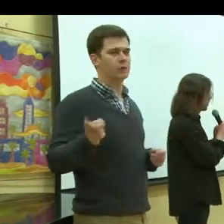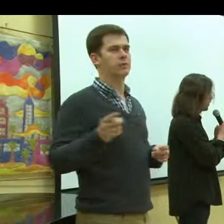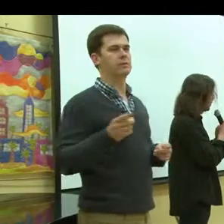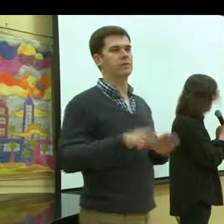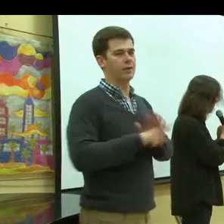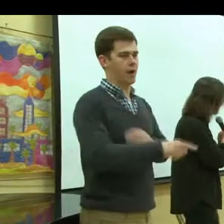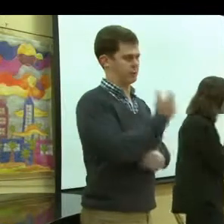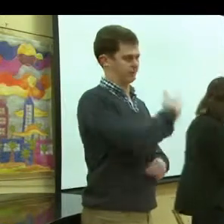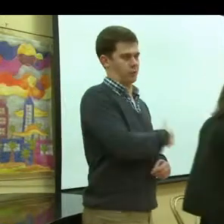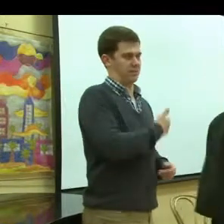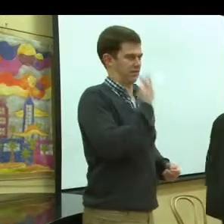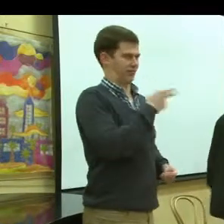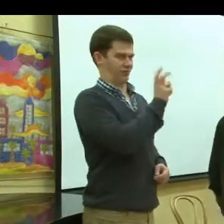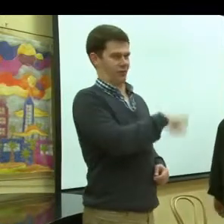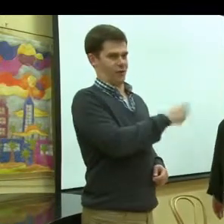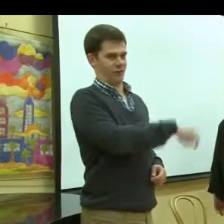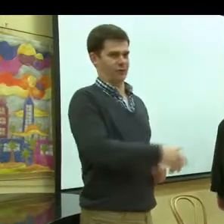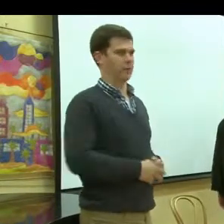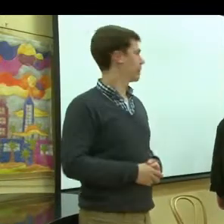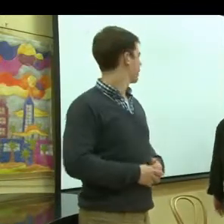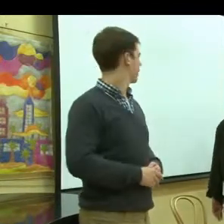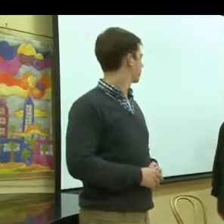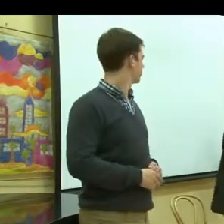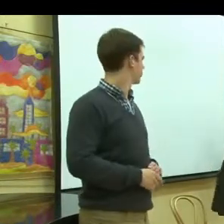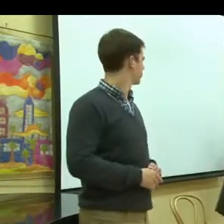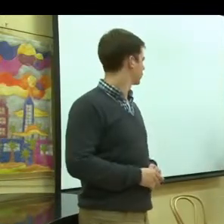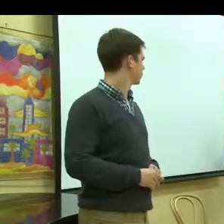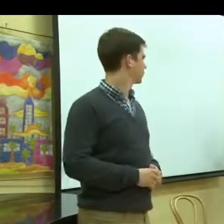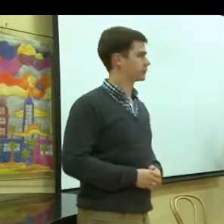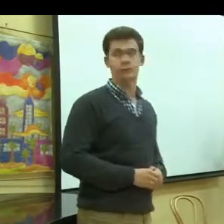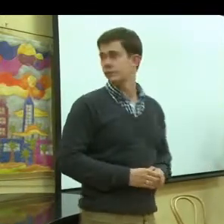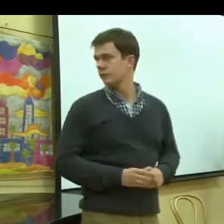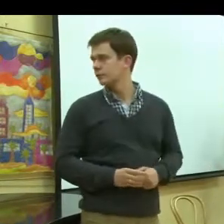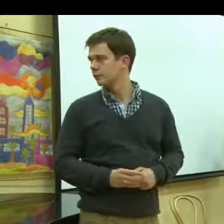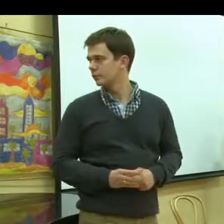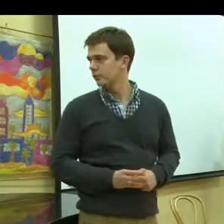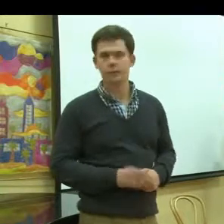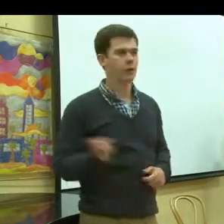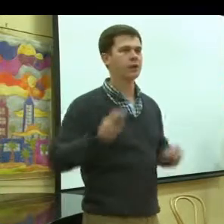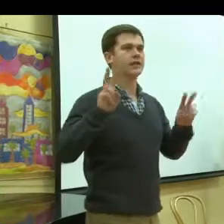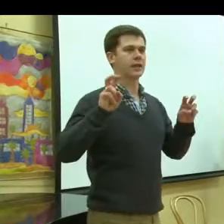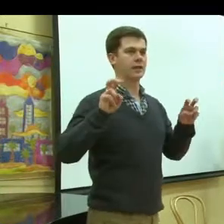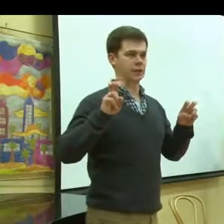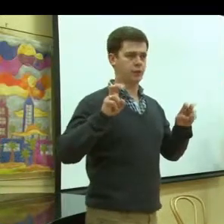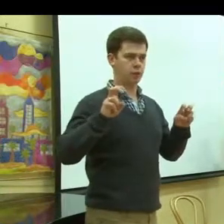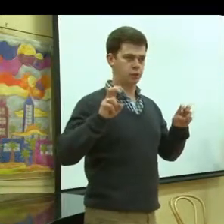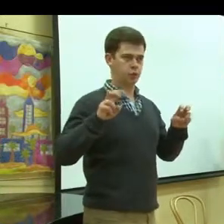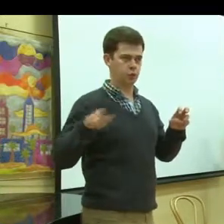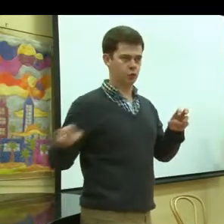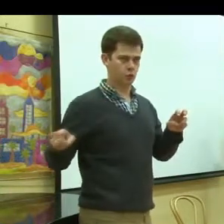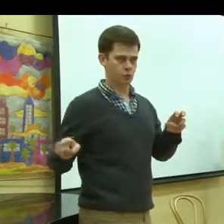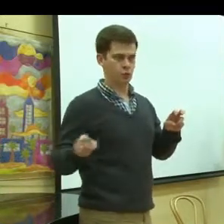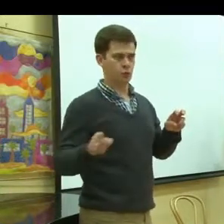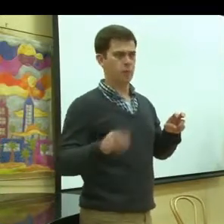Czyli na przykład dla mnie. Dobrze. Okay. El Llorón. tytuł właśnie tego